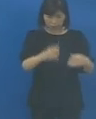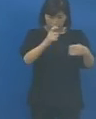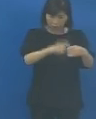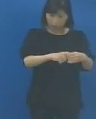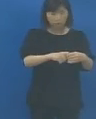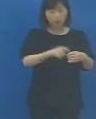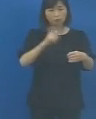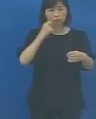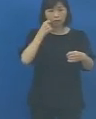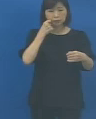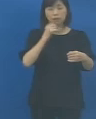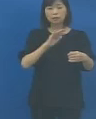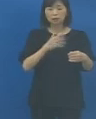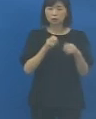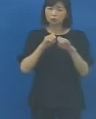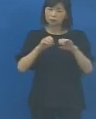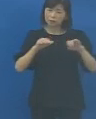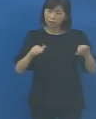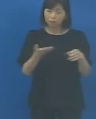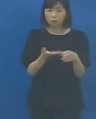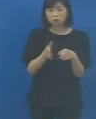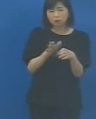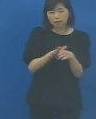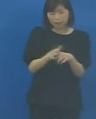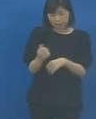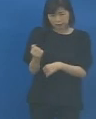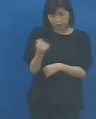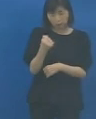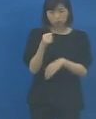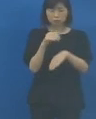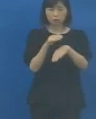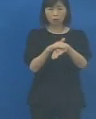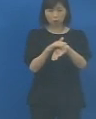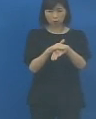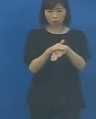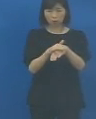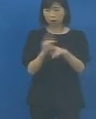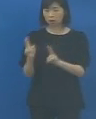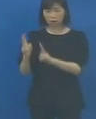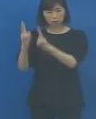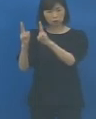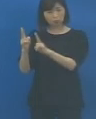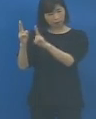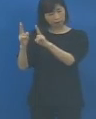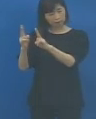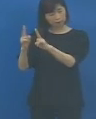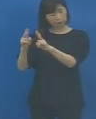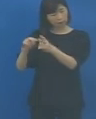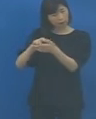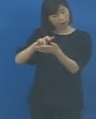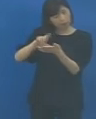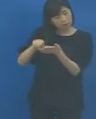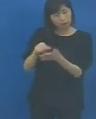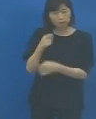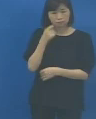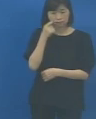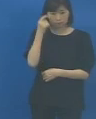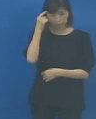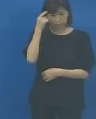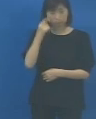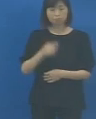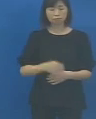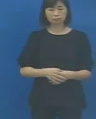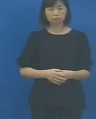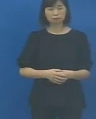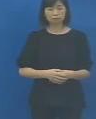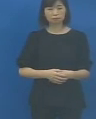も含めて、かなり強い措置を大都市の場合やらないと難しいのかもしれなくなってきているところであ